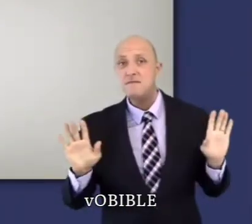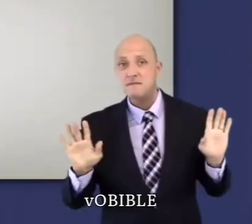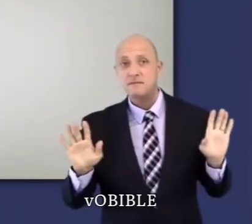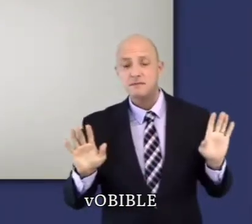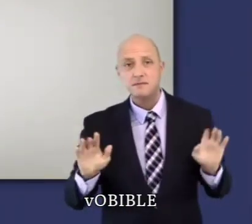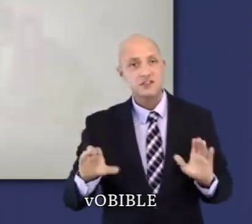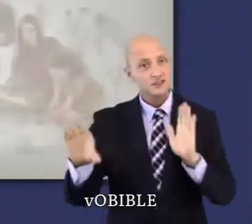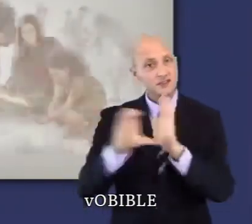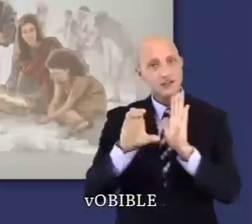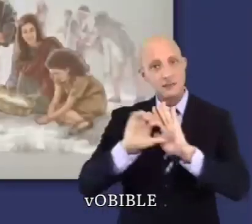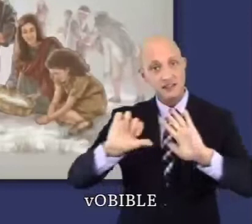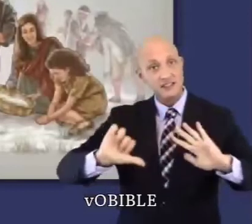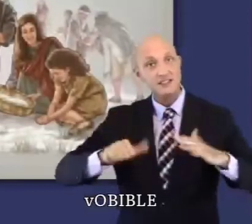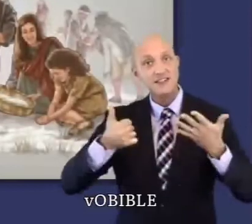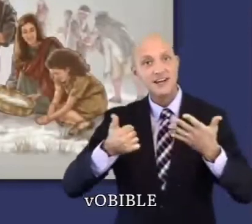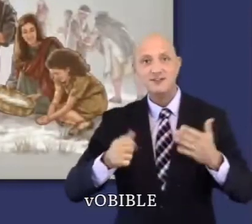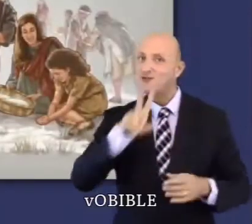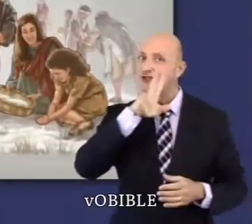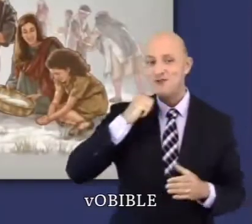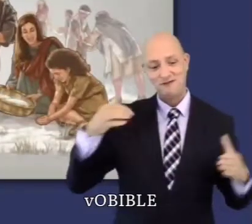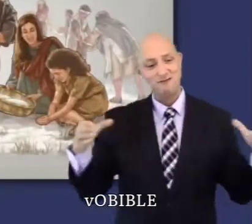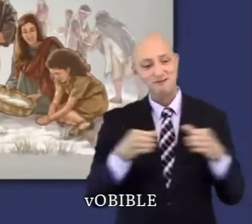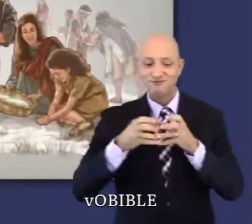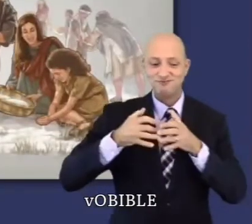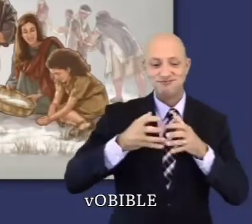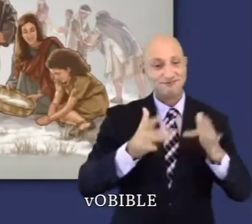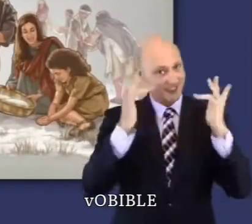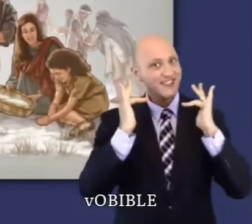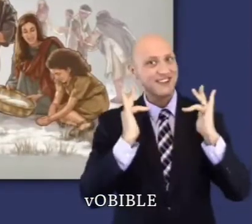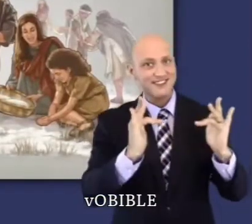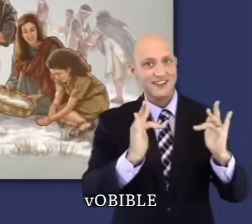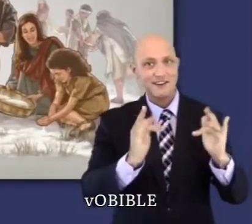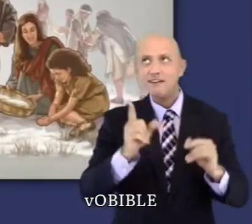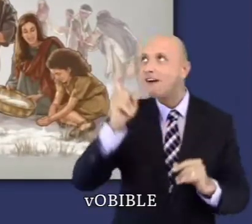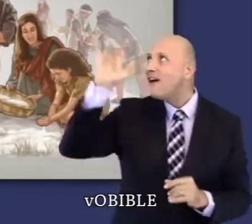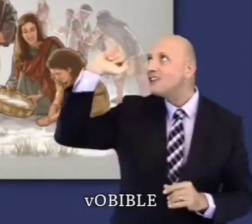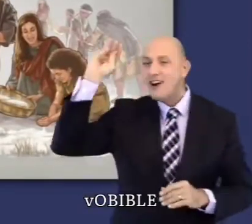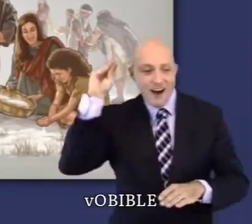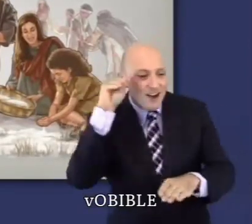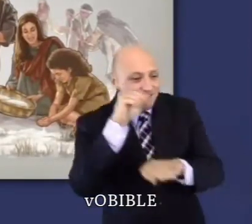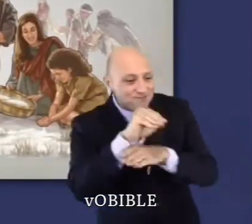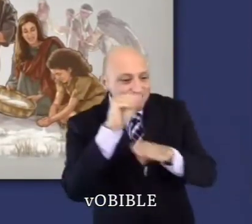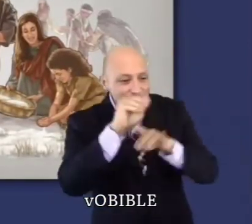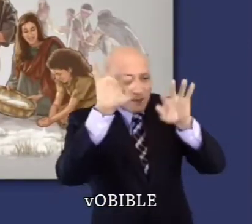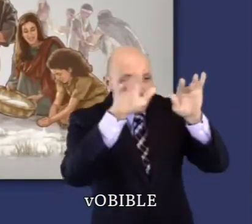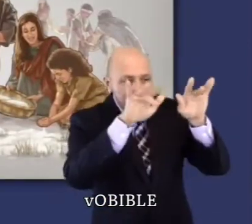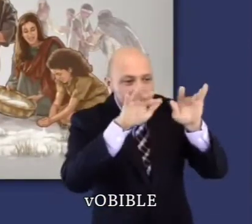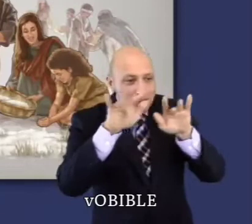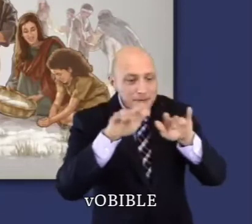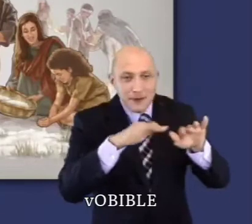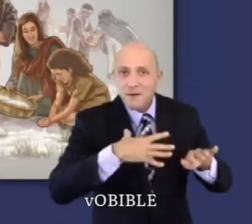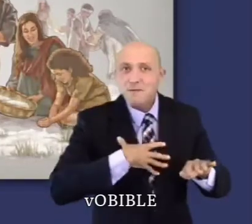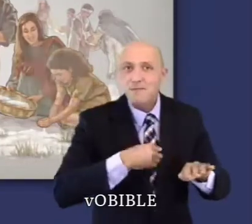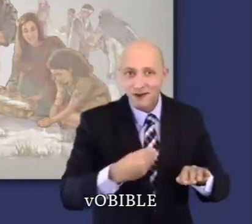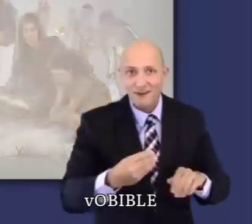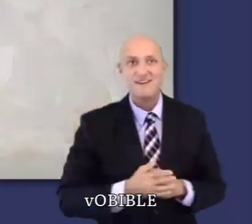Dans le chapitre 16, Jéhovah donne aux Israélites la manne, qui deviendra leur principal aliment pendant la traversée du